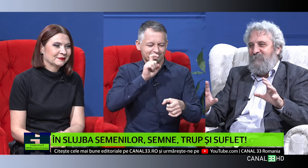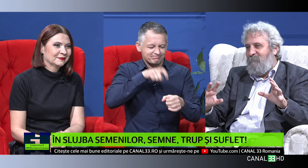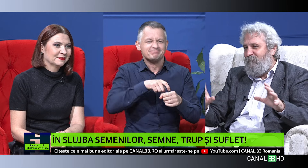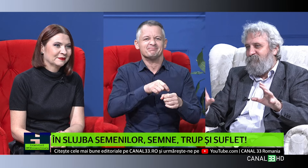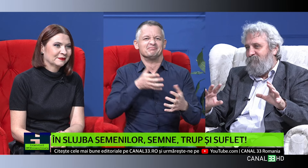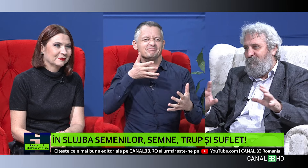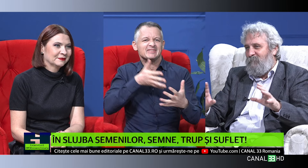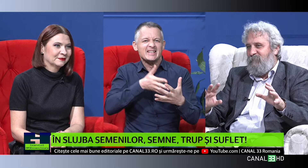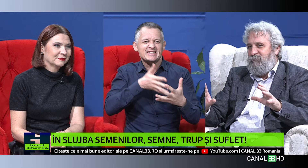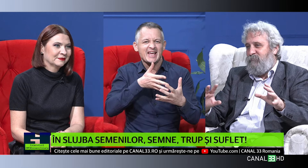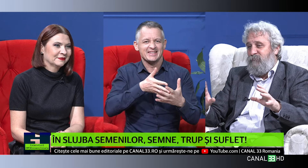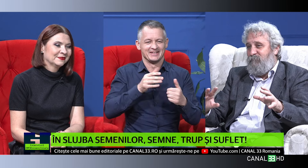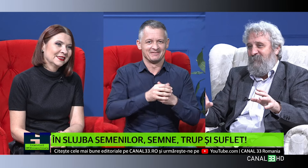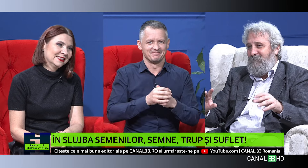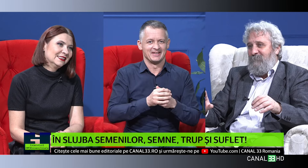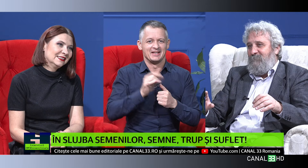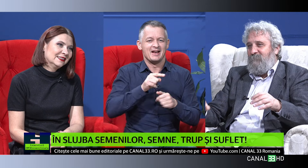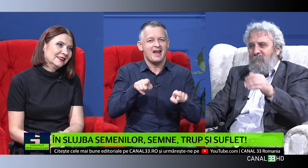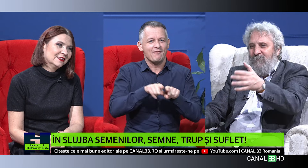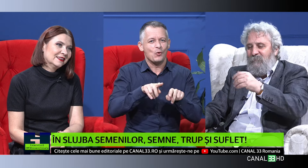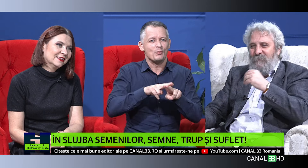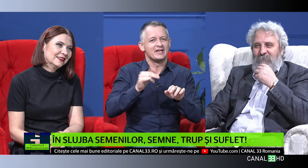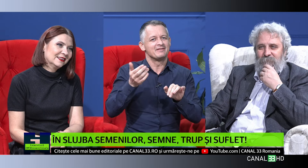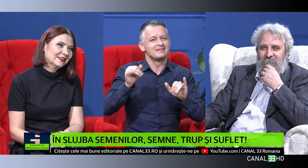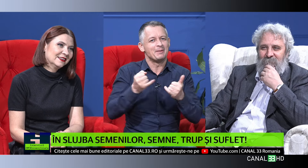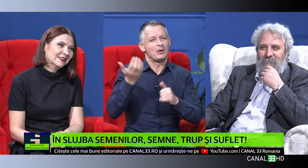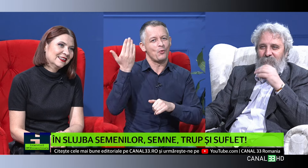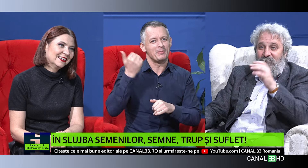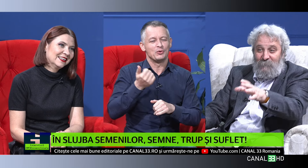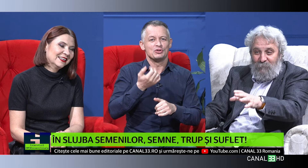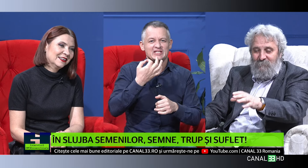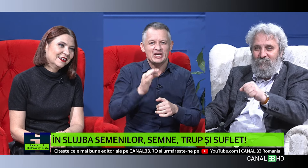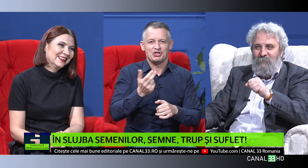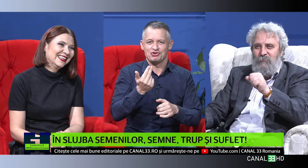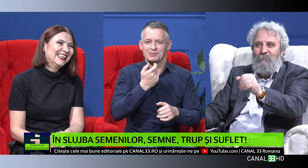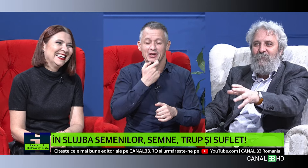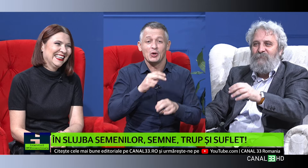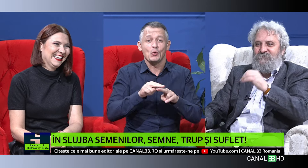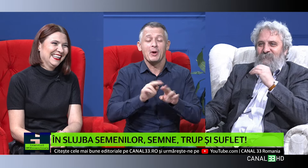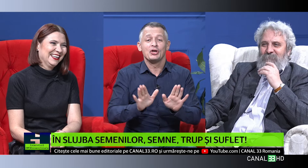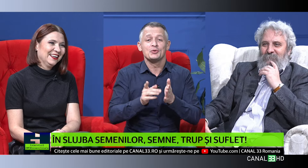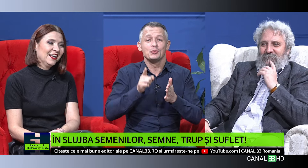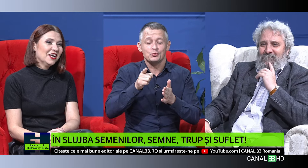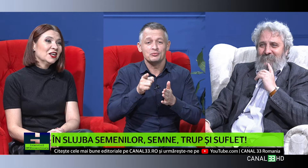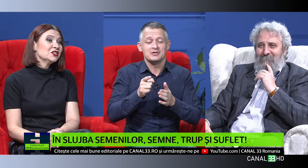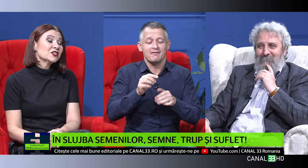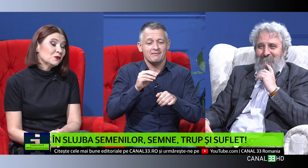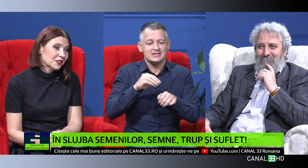poate am fi fost în urmă cu 10-15 ani. Cum ai constatat, cum ai început în primul rând și cum ai constatat schimbările? Ceea ce nu